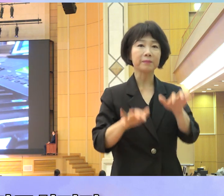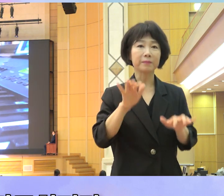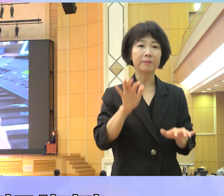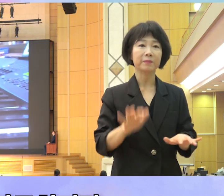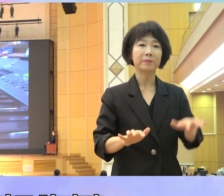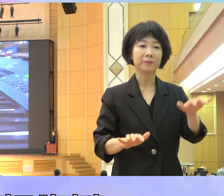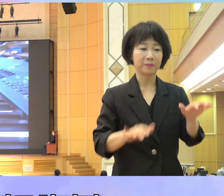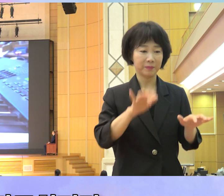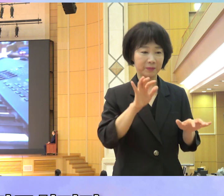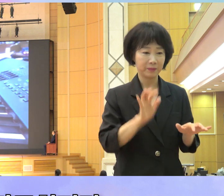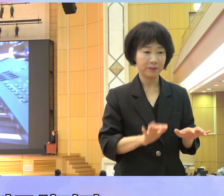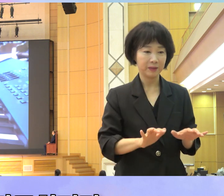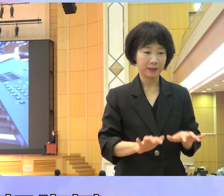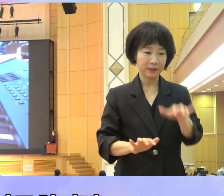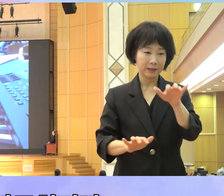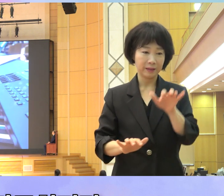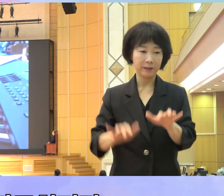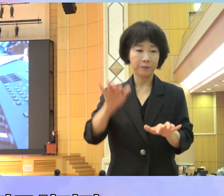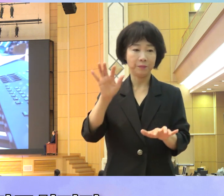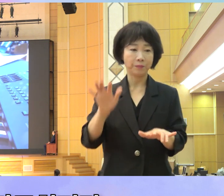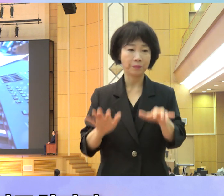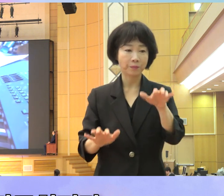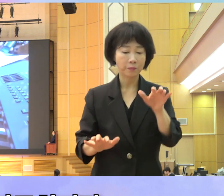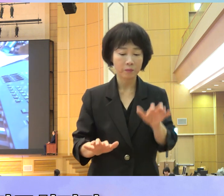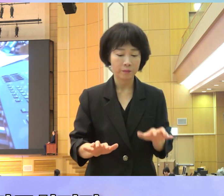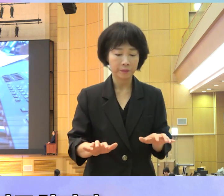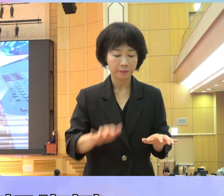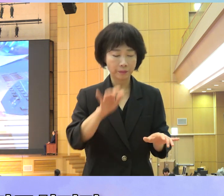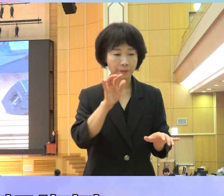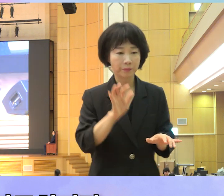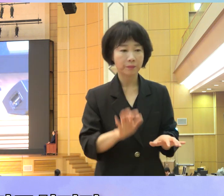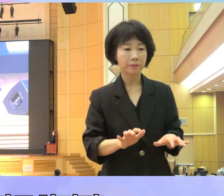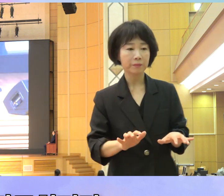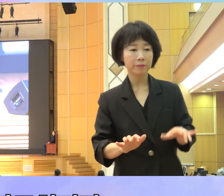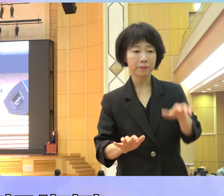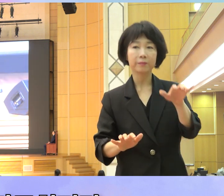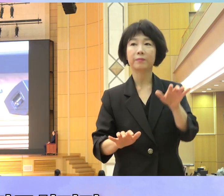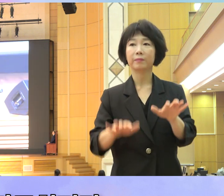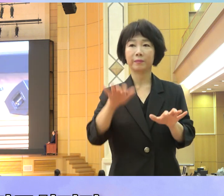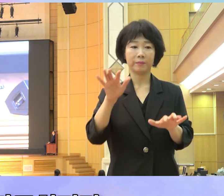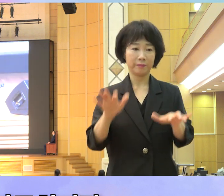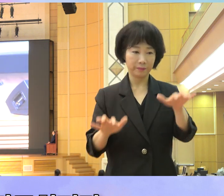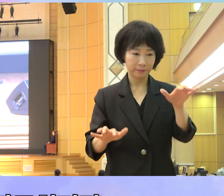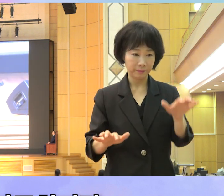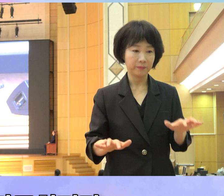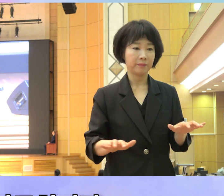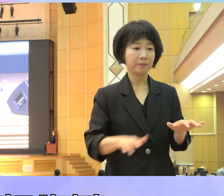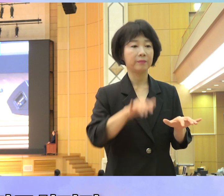이 시간 사랑하고 축복하는 마음으로 옆을 바라보시면서 찬양하시겠습니다.